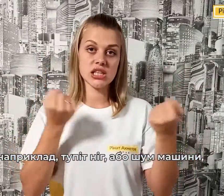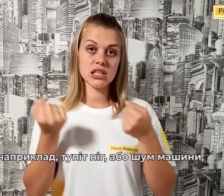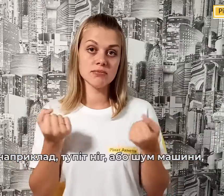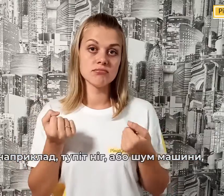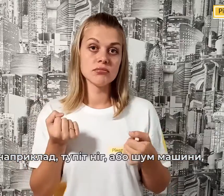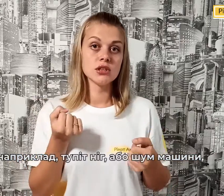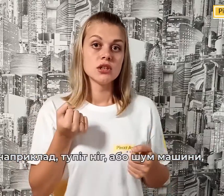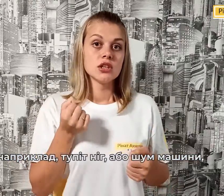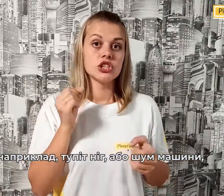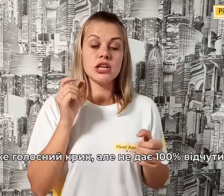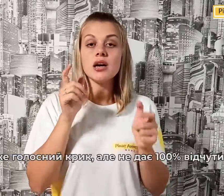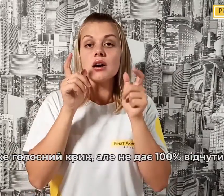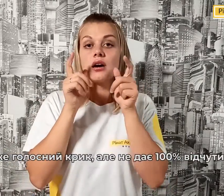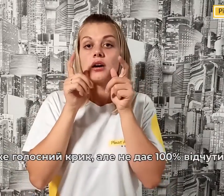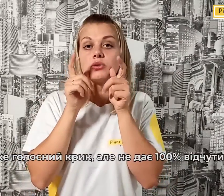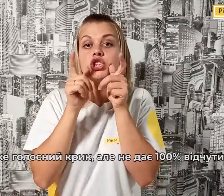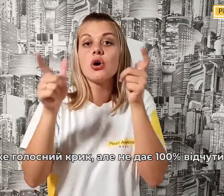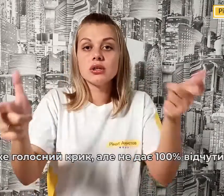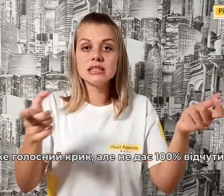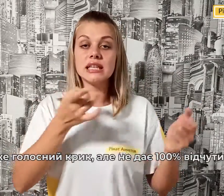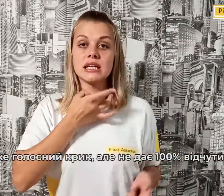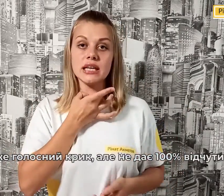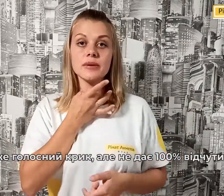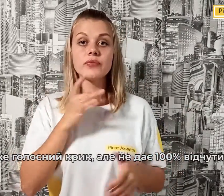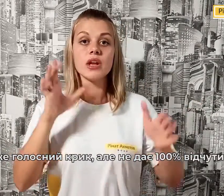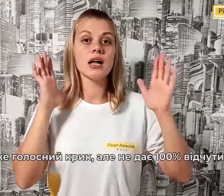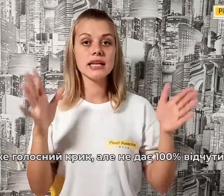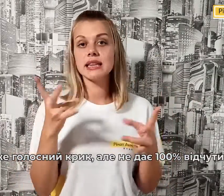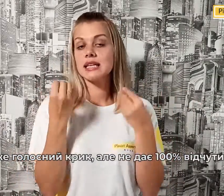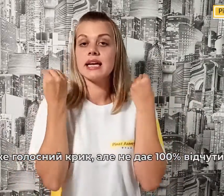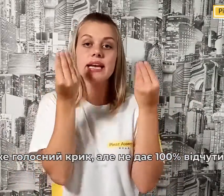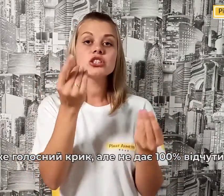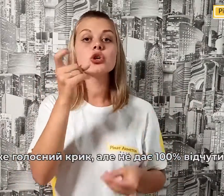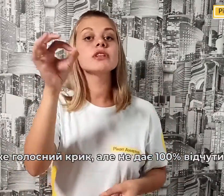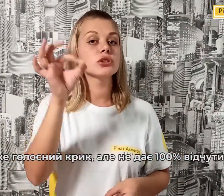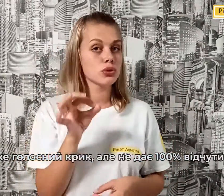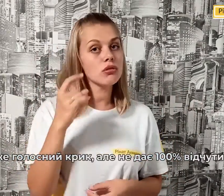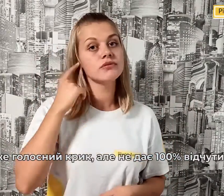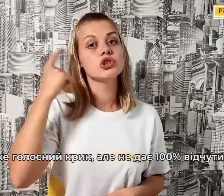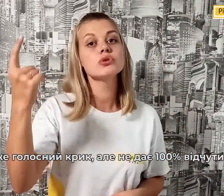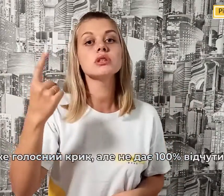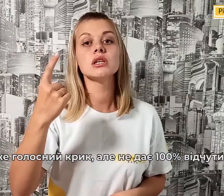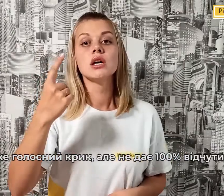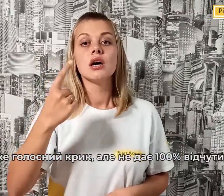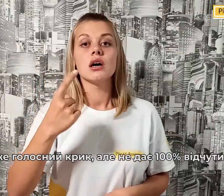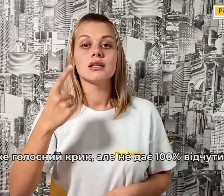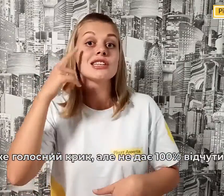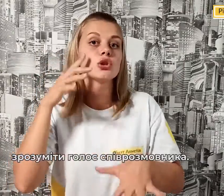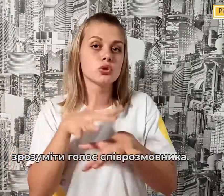машини, ще дуже голосний крик, але не дає 100% відчути та